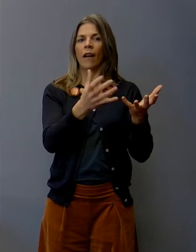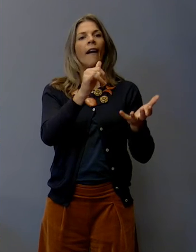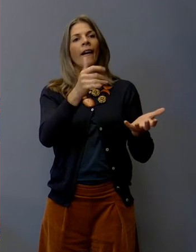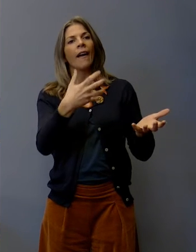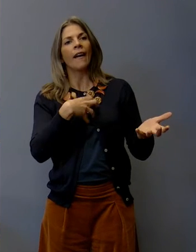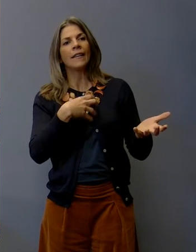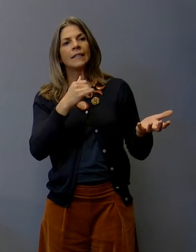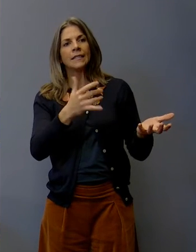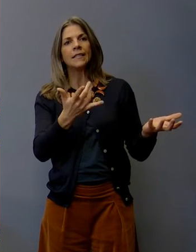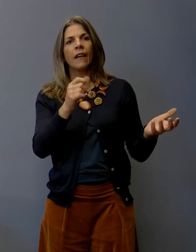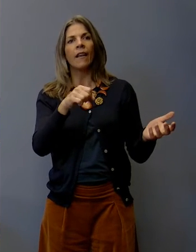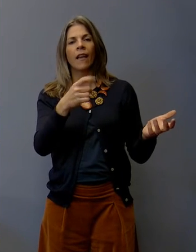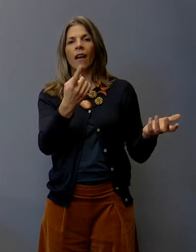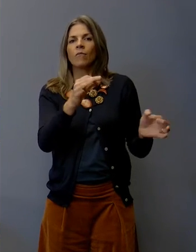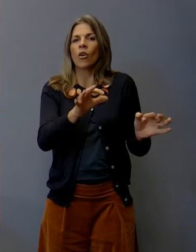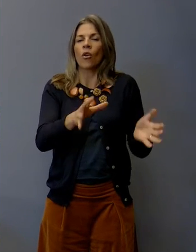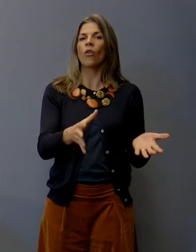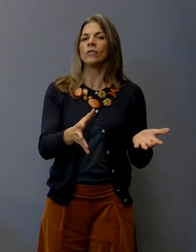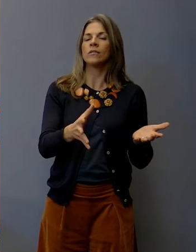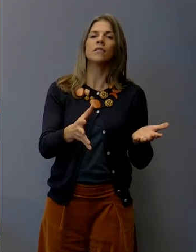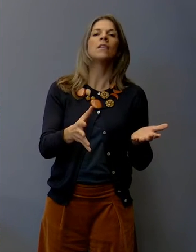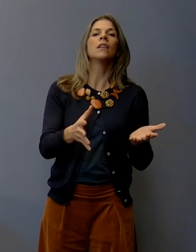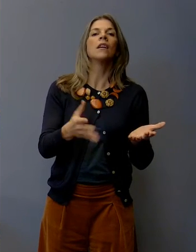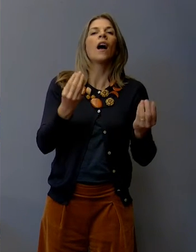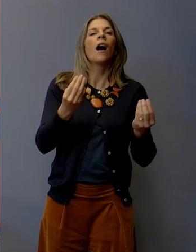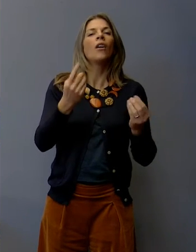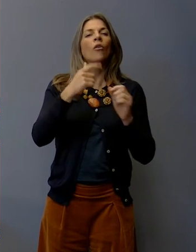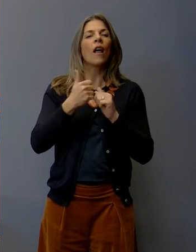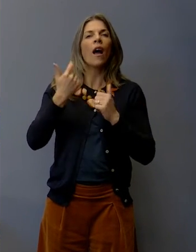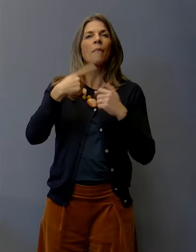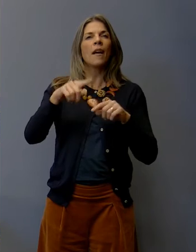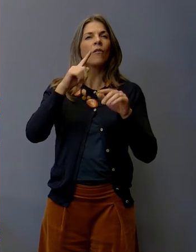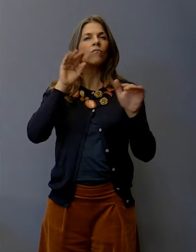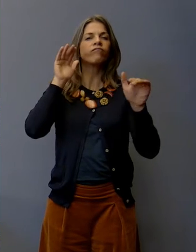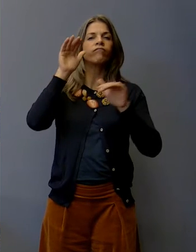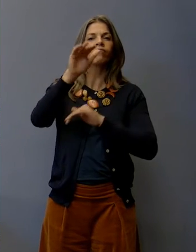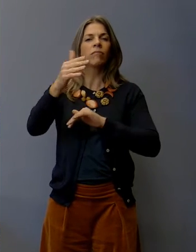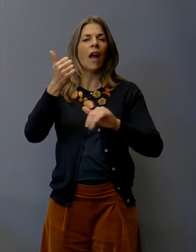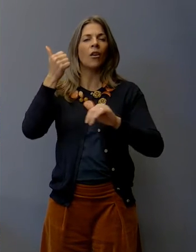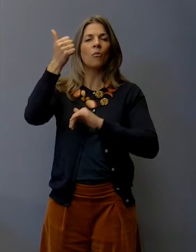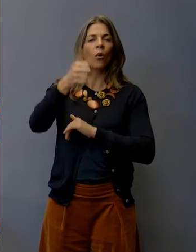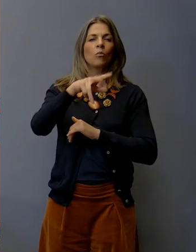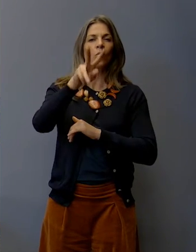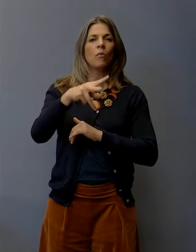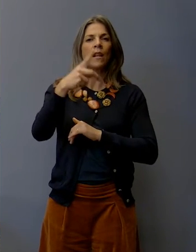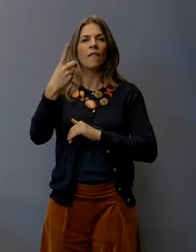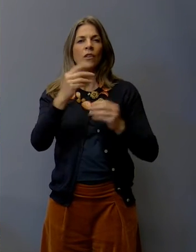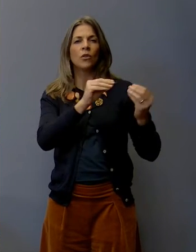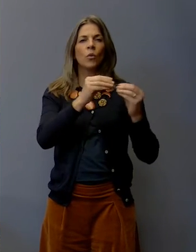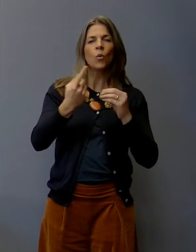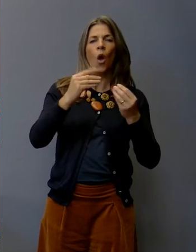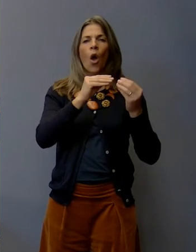approfondimenti non ci sono stati rispetto all'orizzonte del 2021 perché questa città come tutto il mondo integra è stata sconvolta da